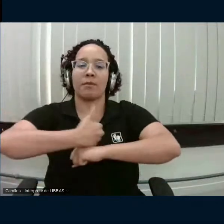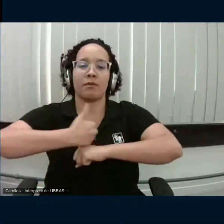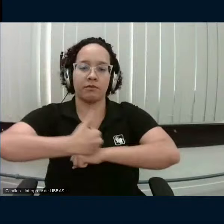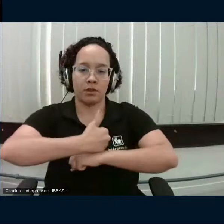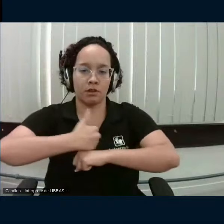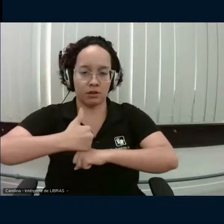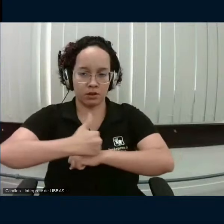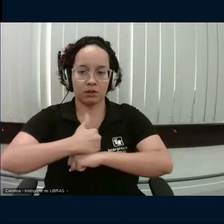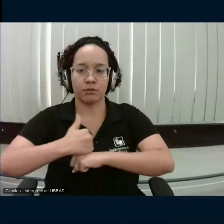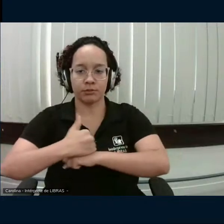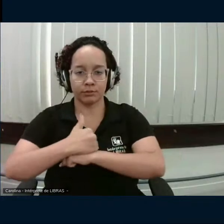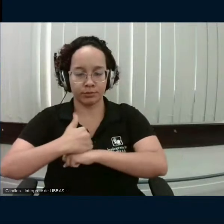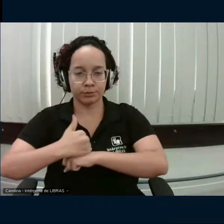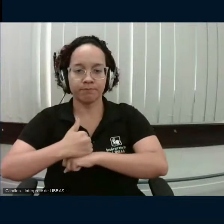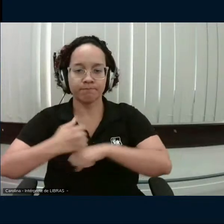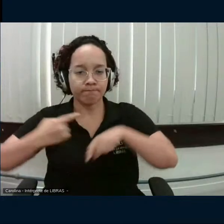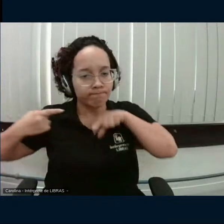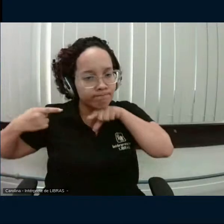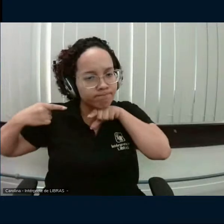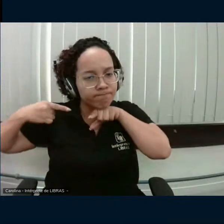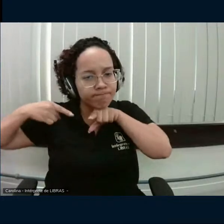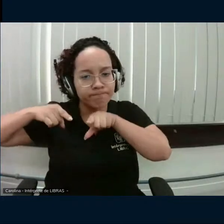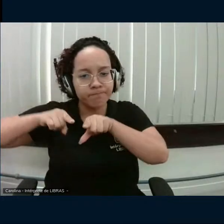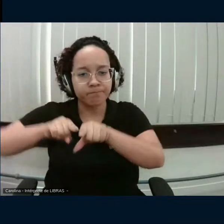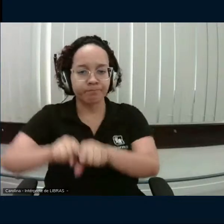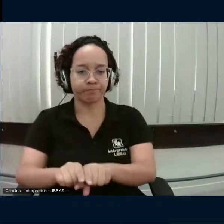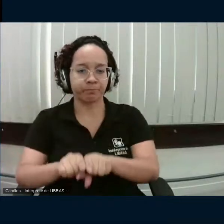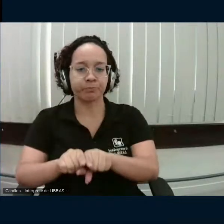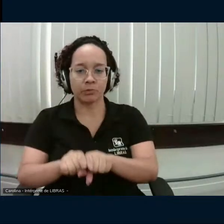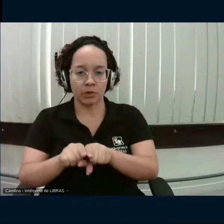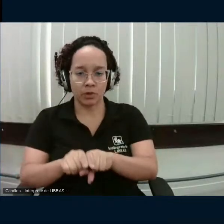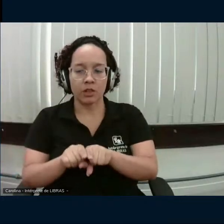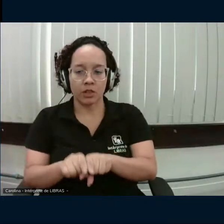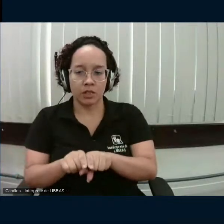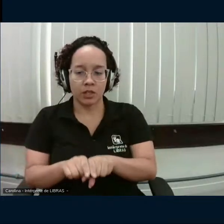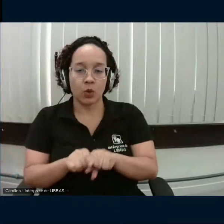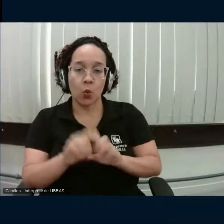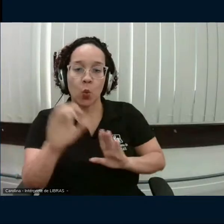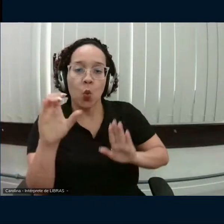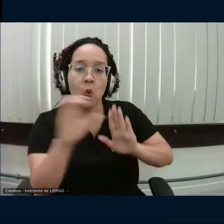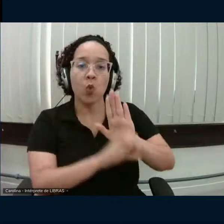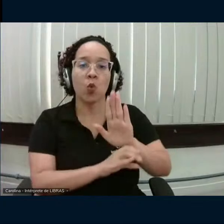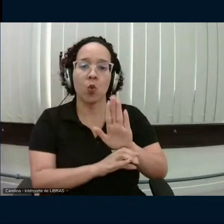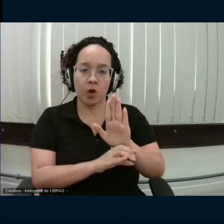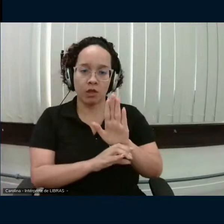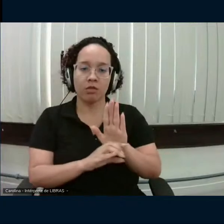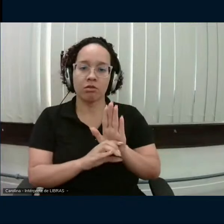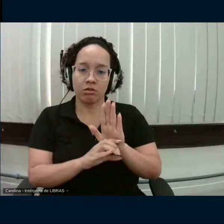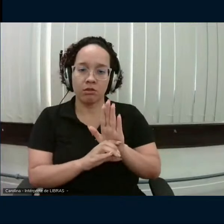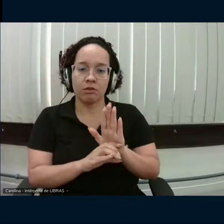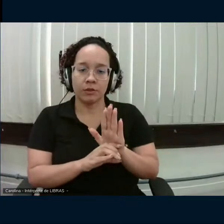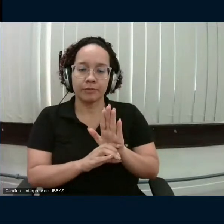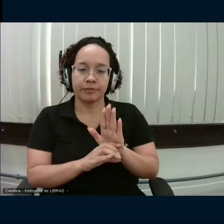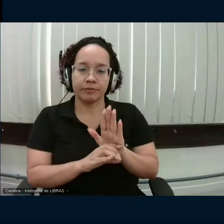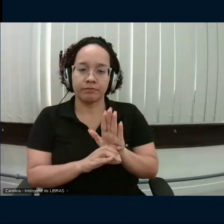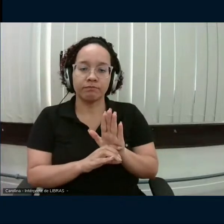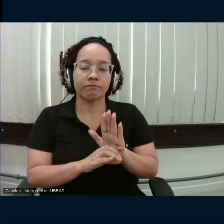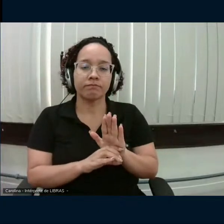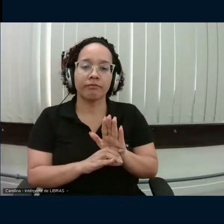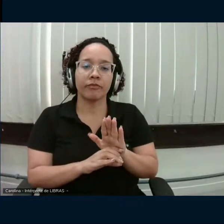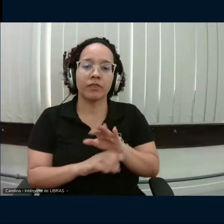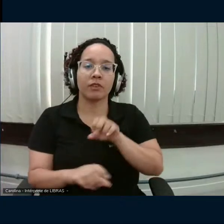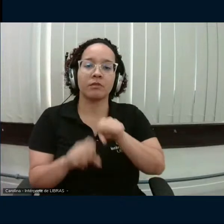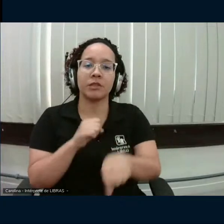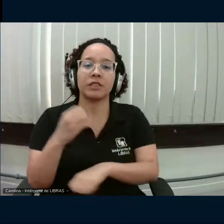que associaria, na sua composição curricular, a formação científica básica